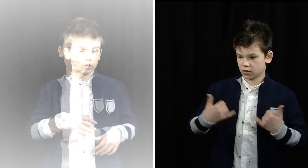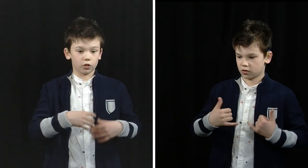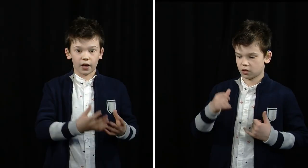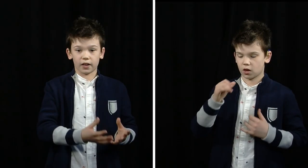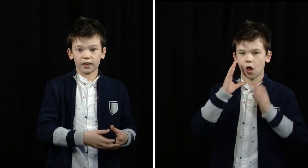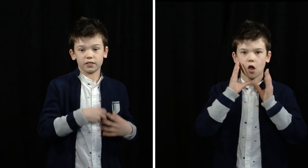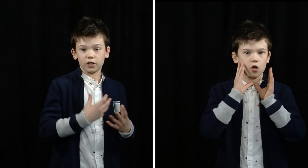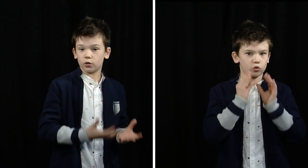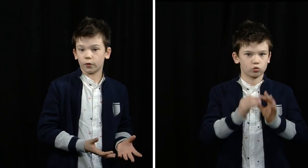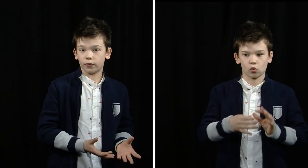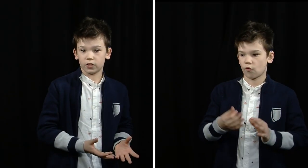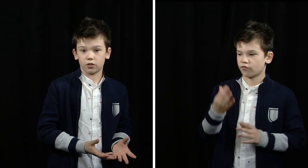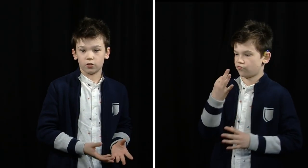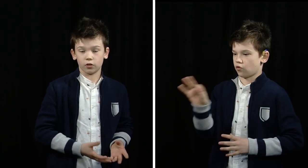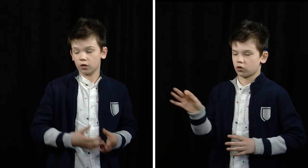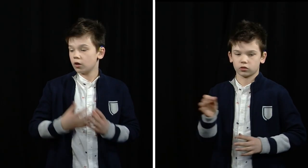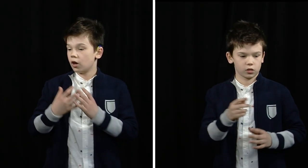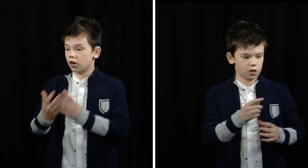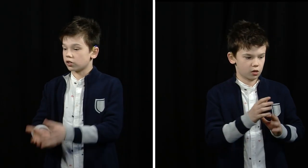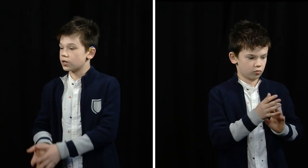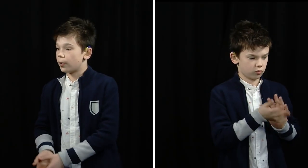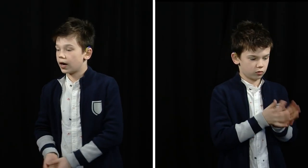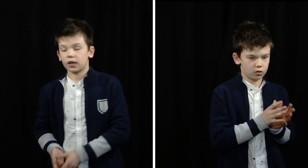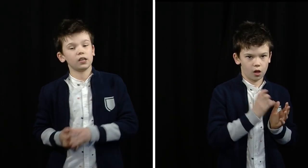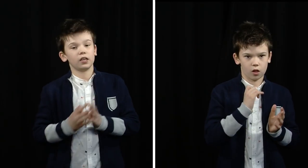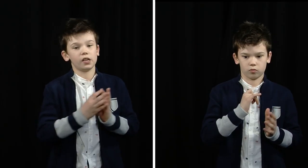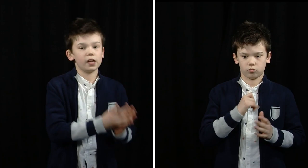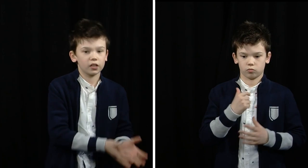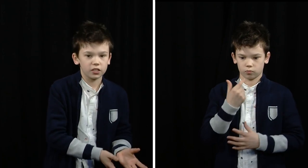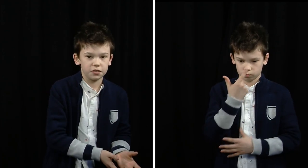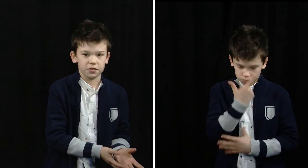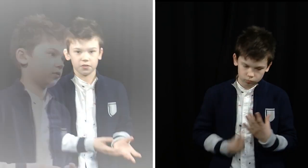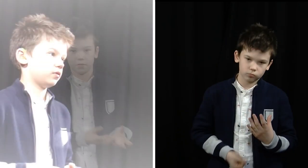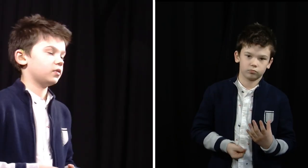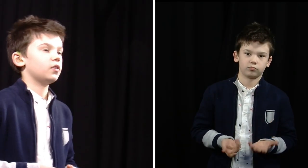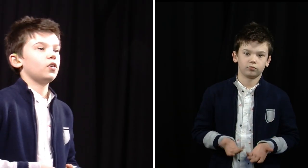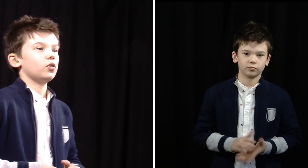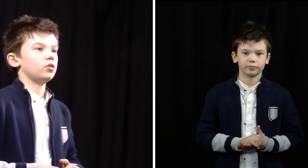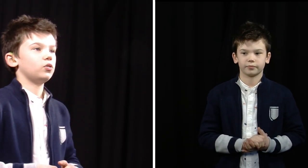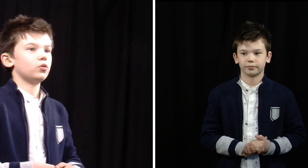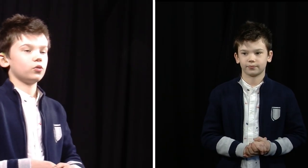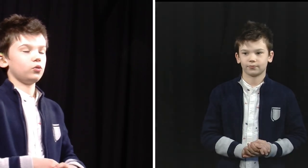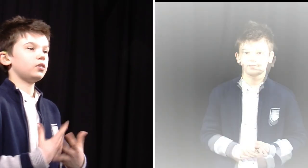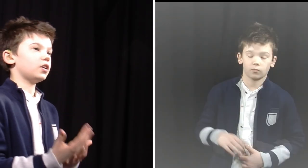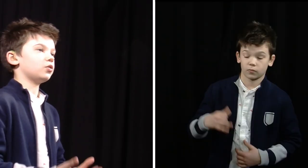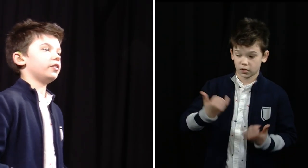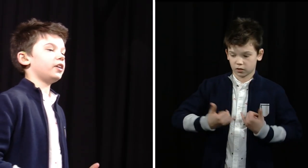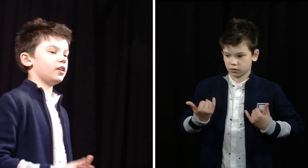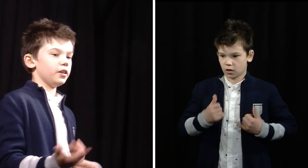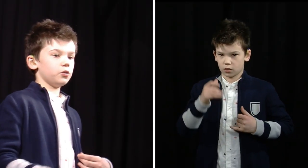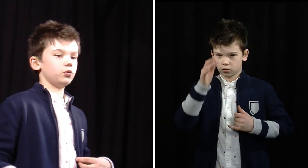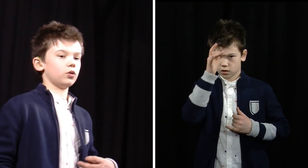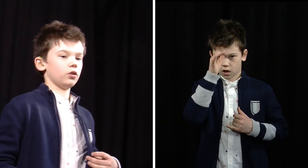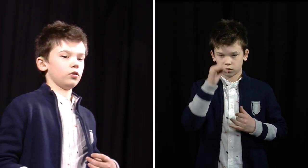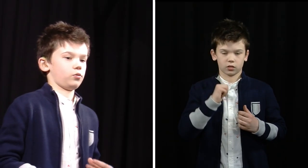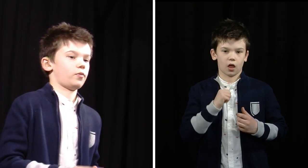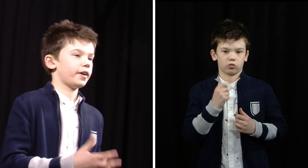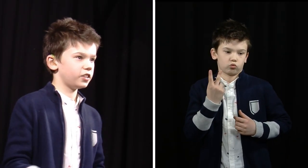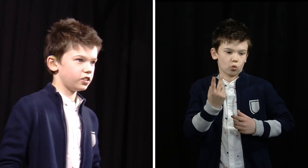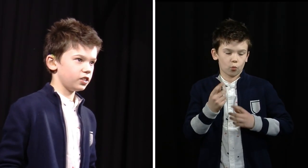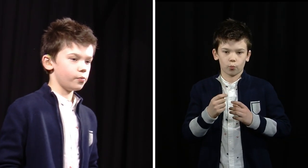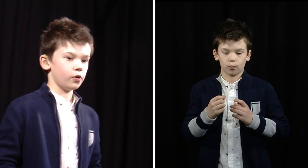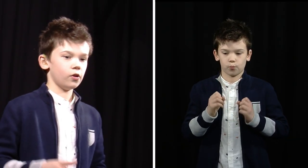signes. Dans la classe, y a deux professeurs, un qui parle et un qui signe. Donc toute la journée, les cours